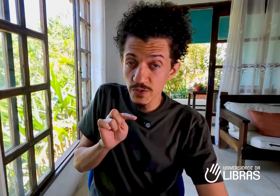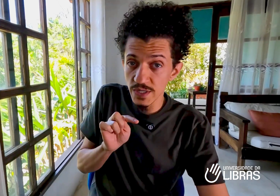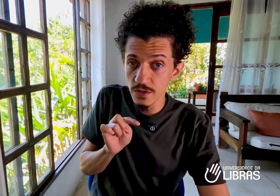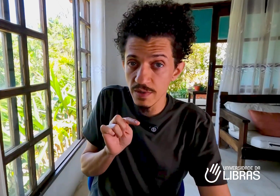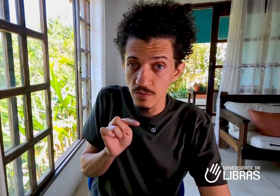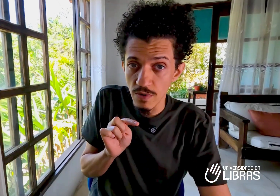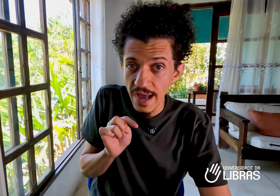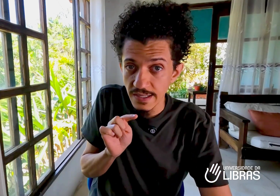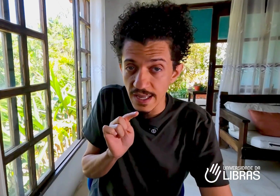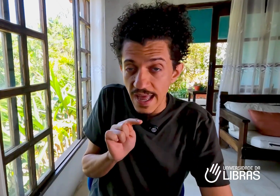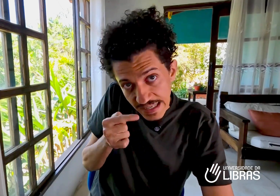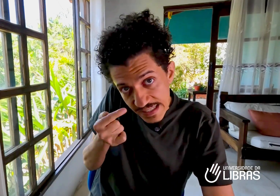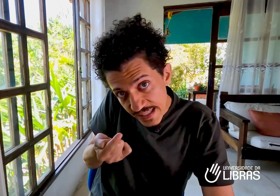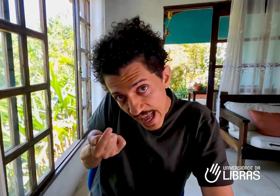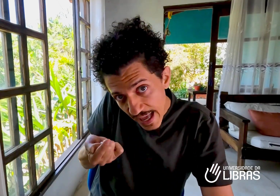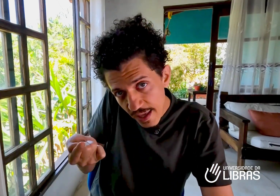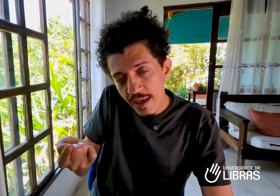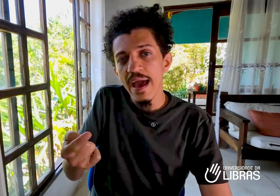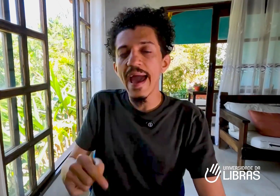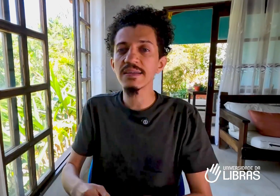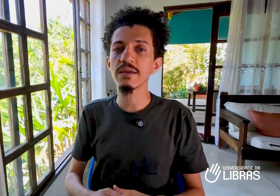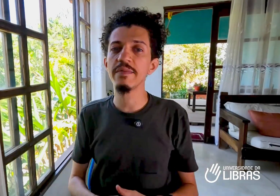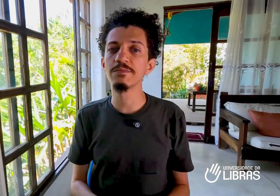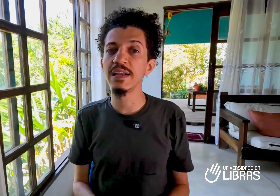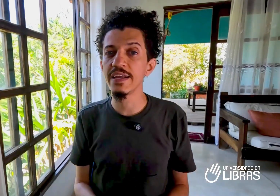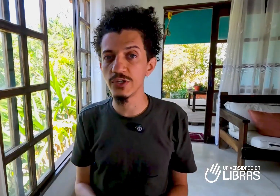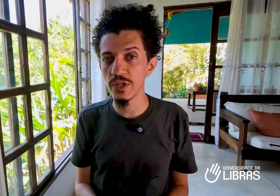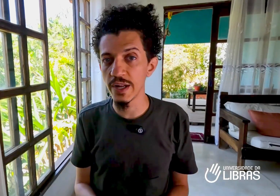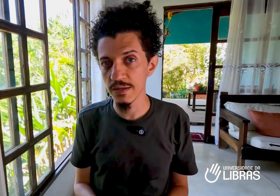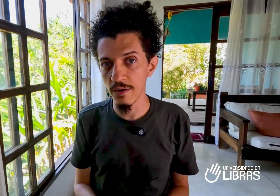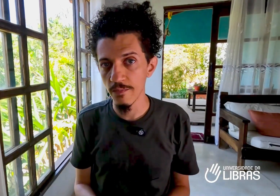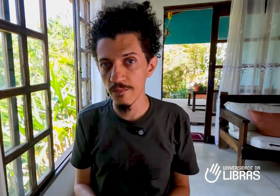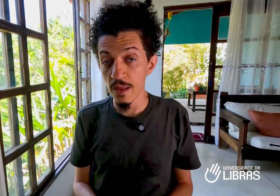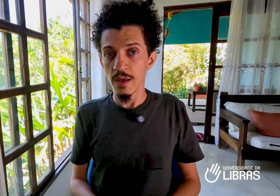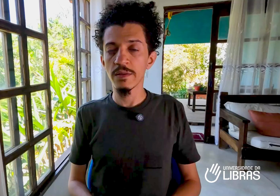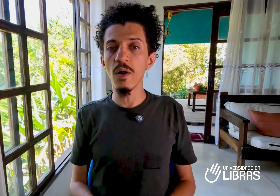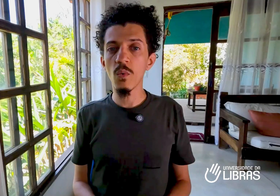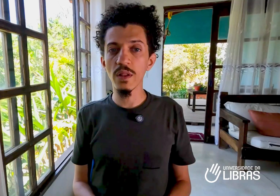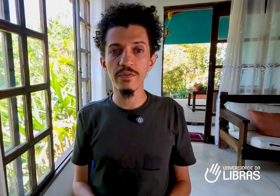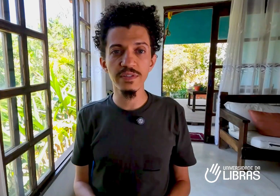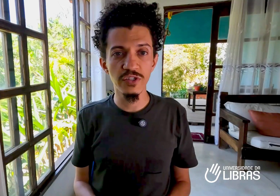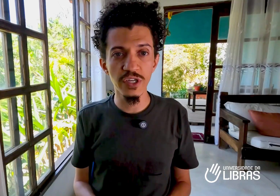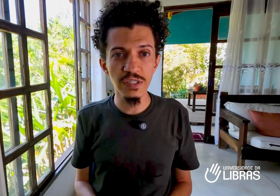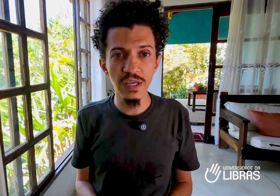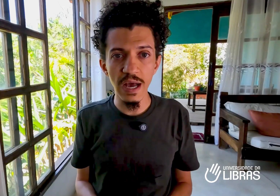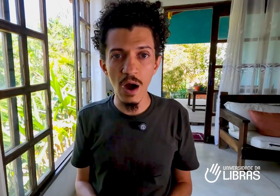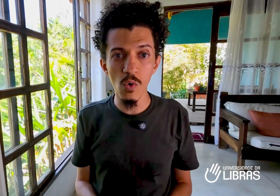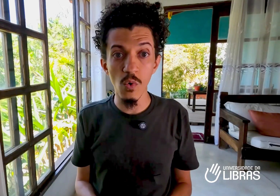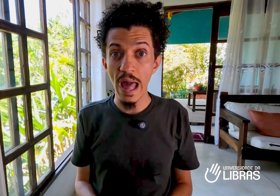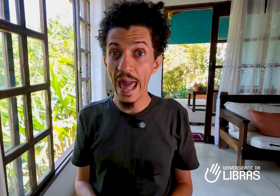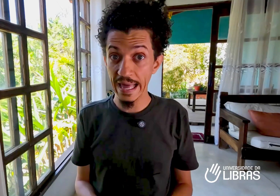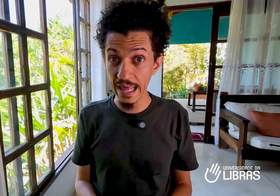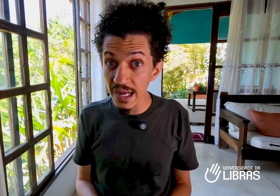não manuais, elas seguem essa mesma linha de direção. Então, quando você diz que algo é